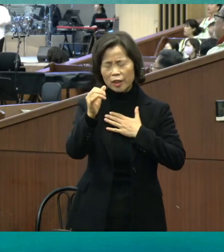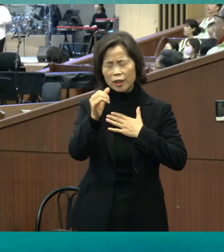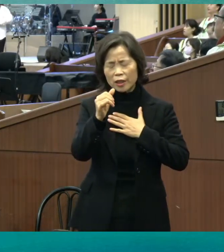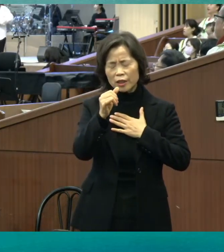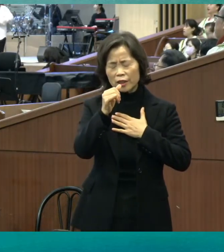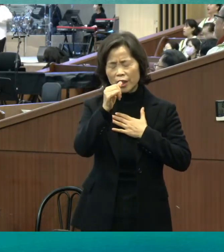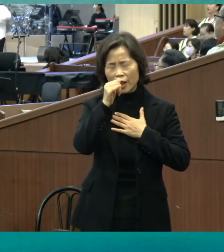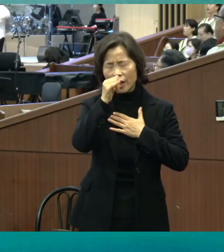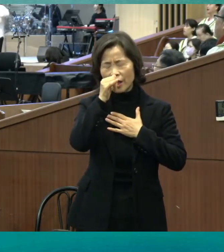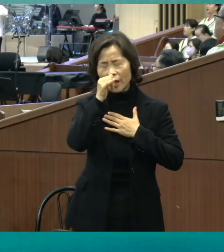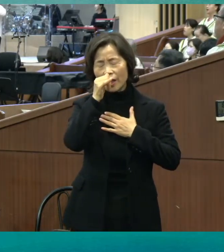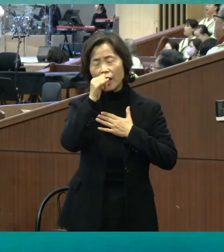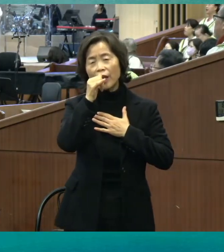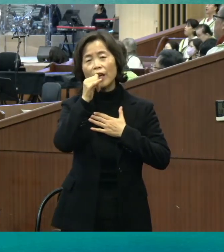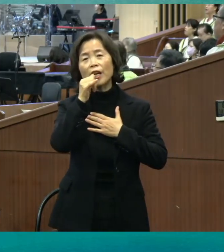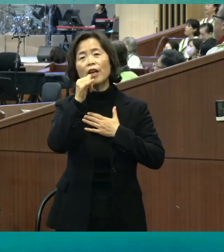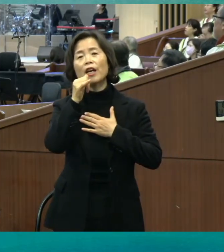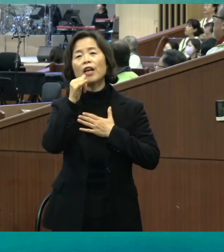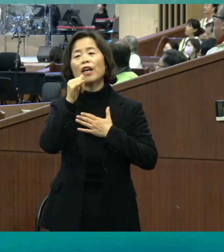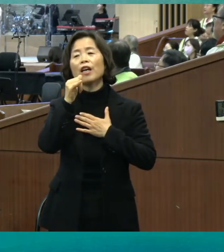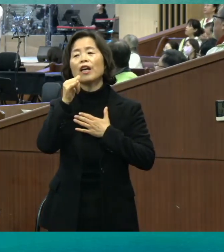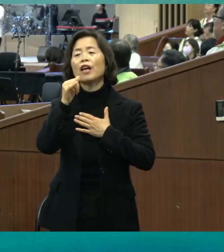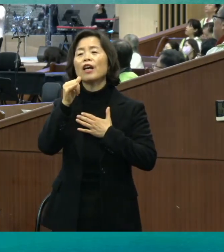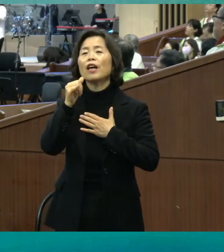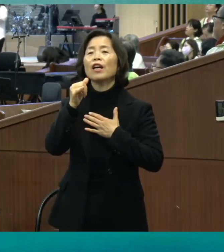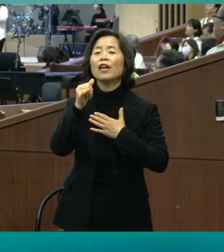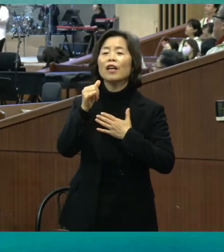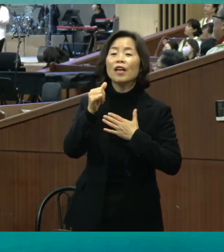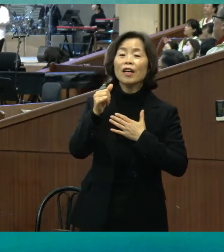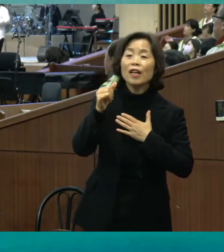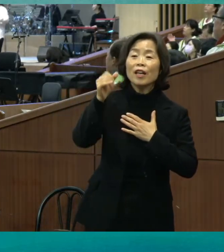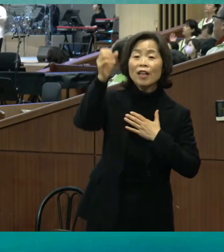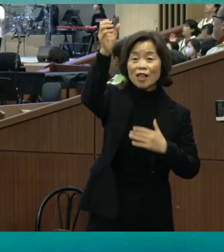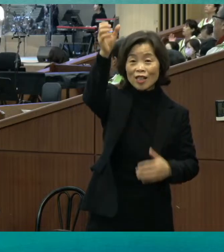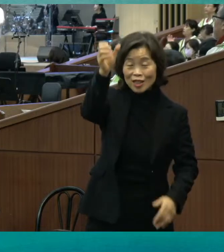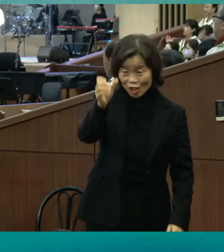고백하며 나갑니다 십자가 십자가